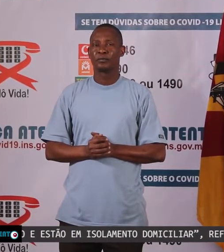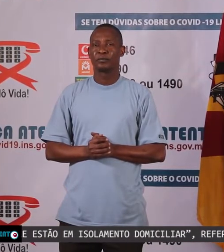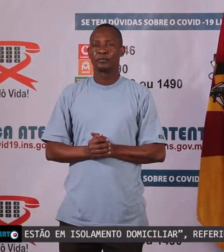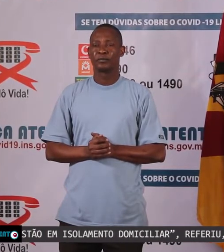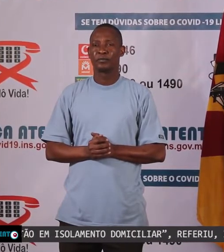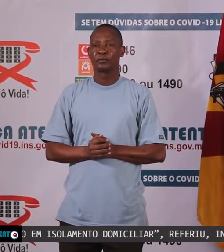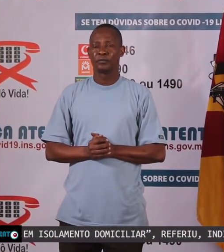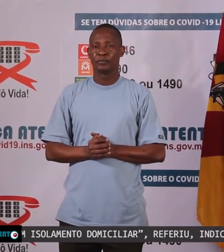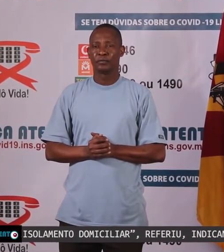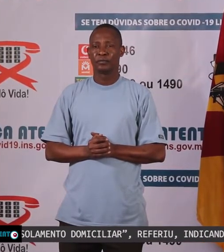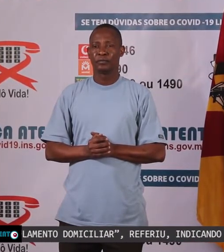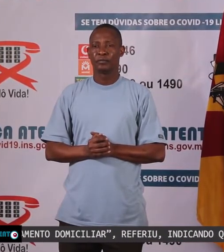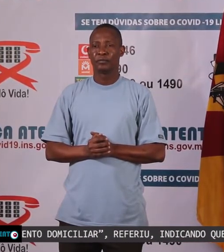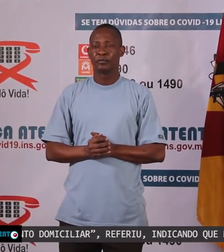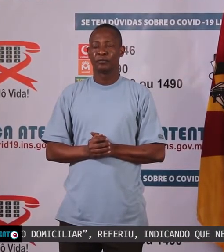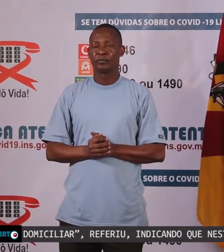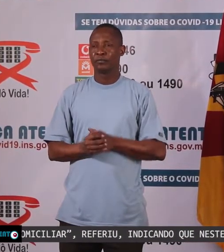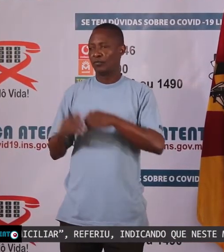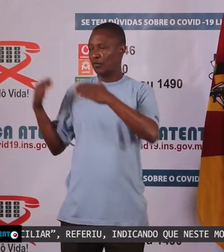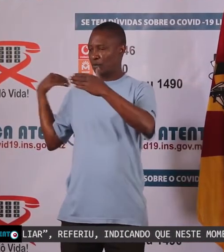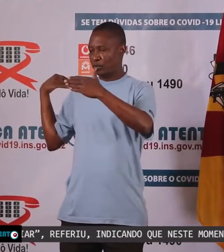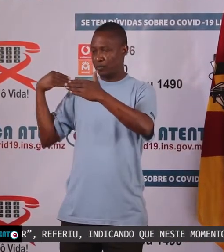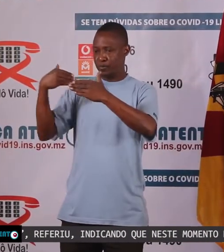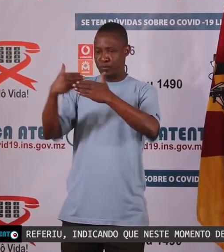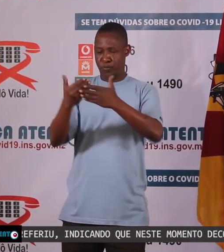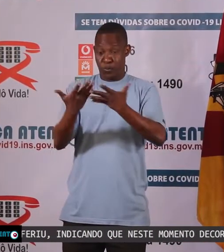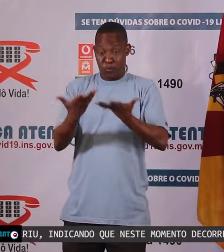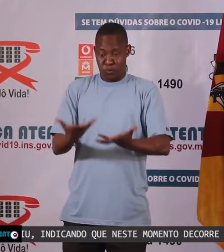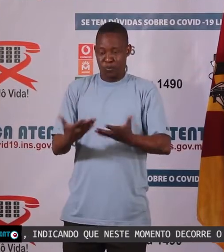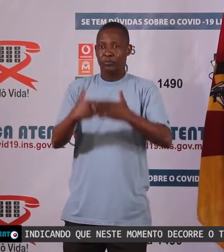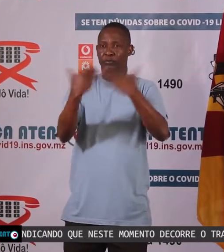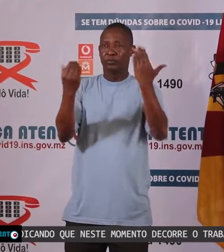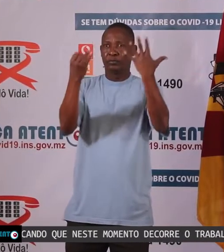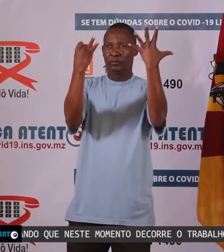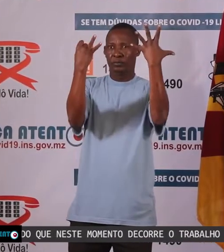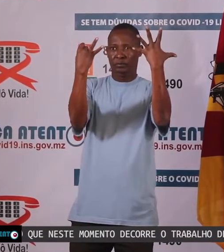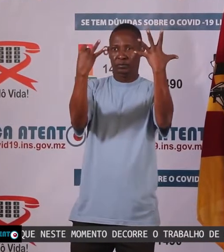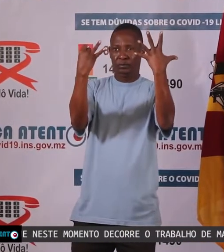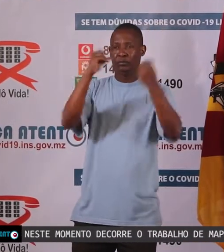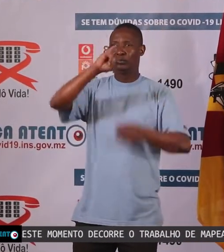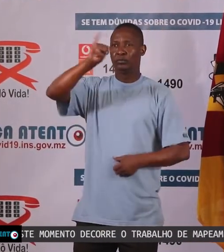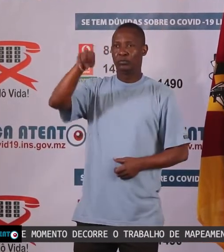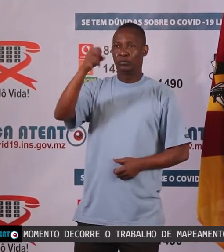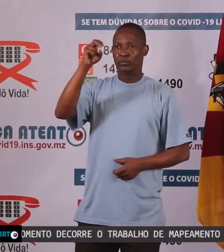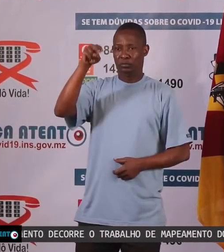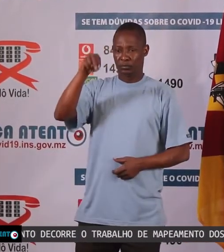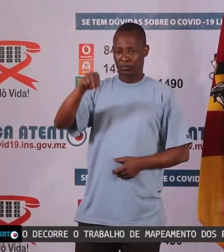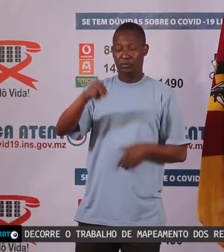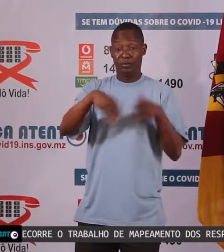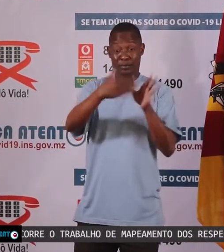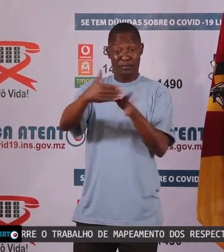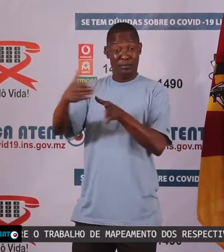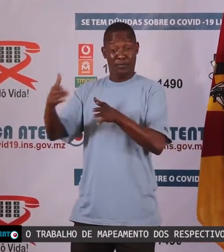Até hoje, dia 7 de junho de 2020, no nosso país foram